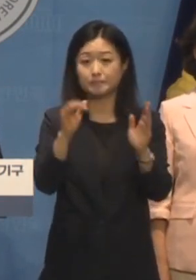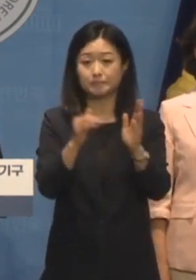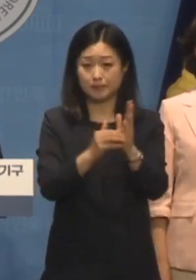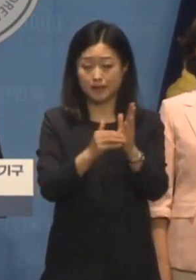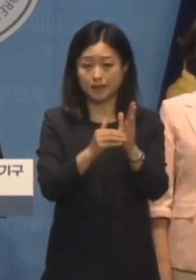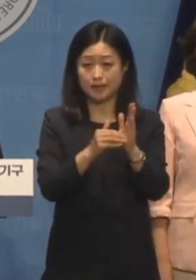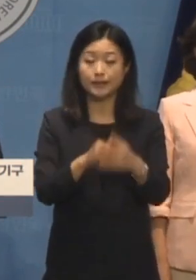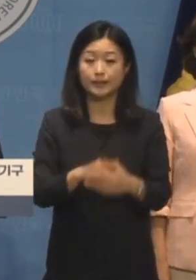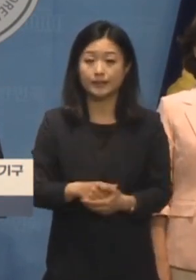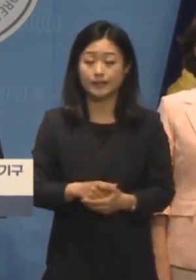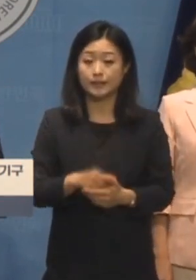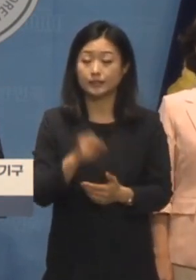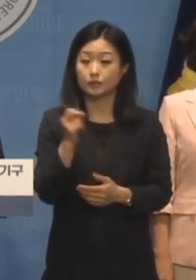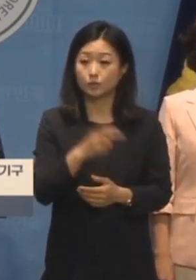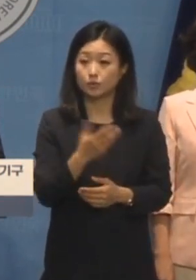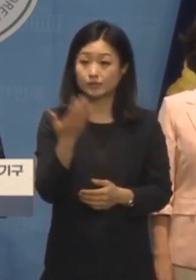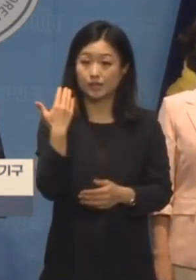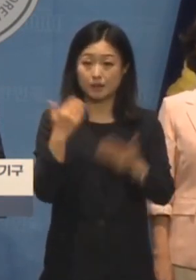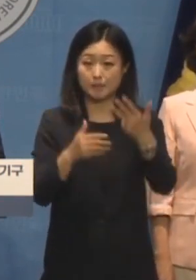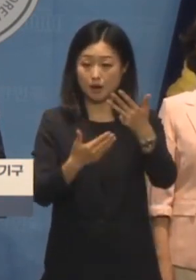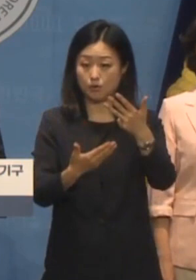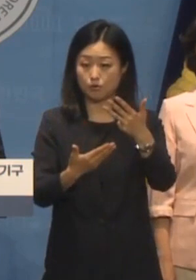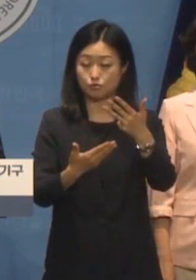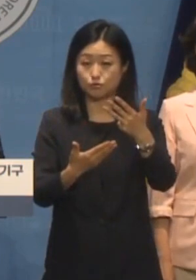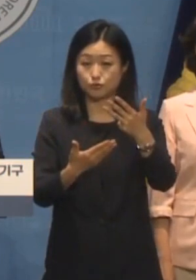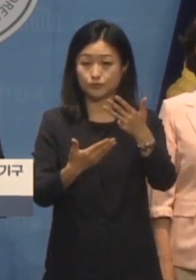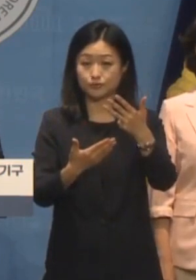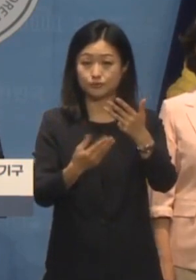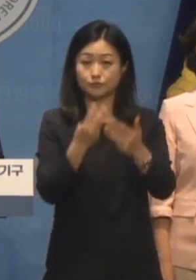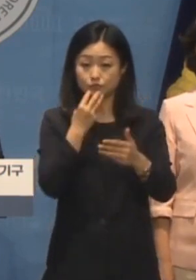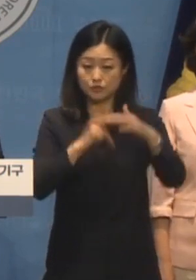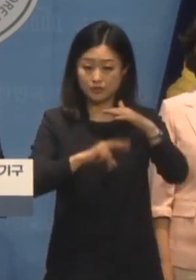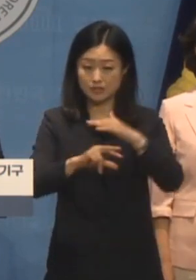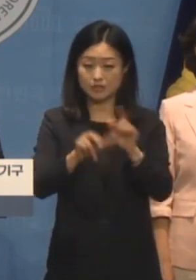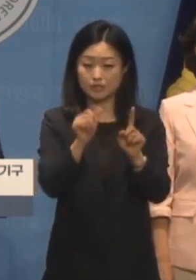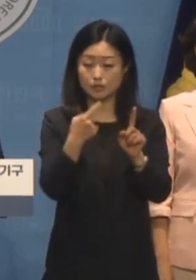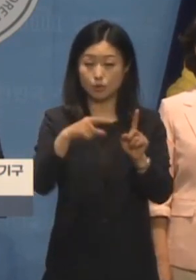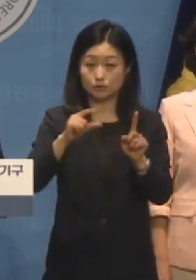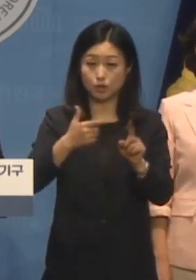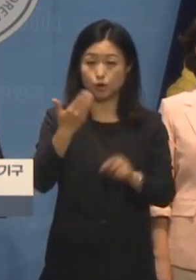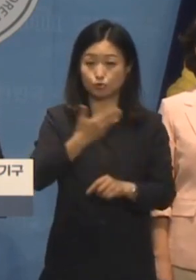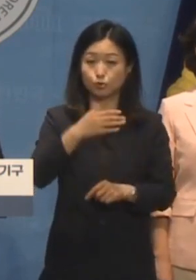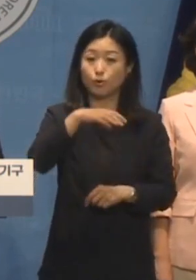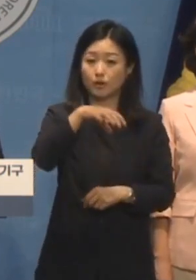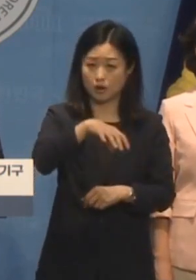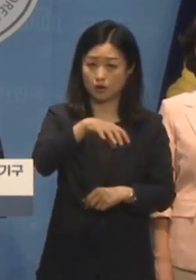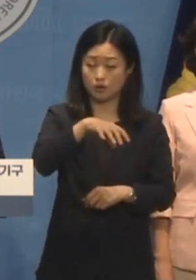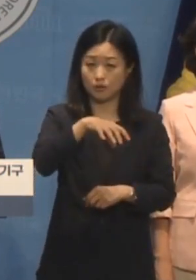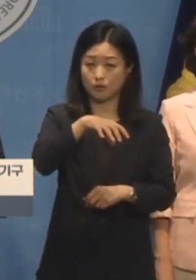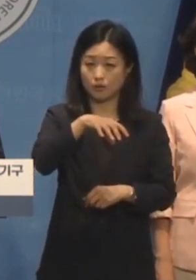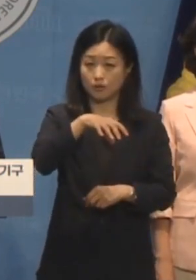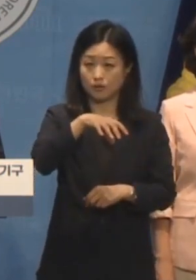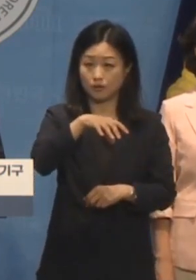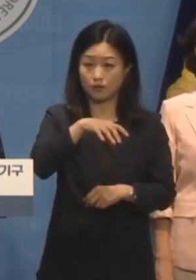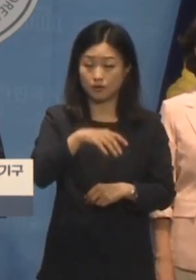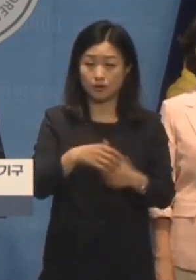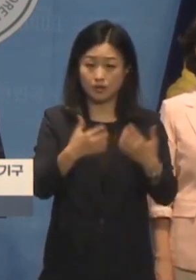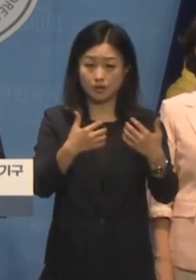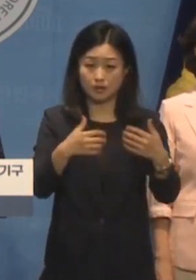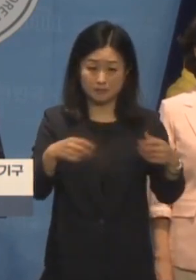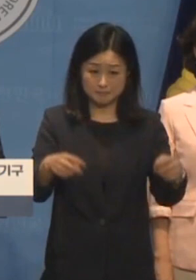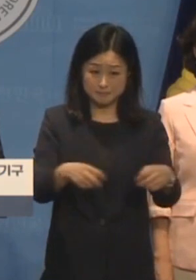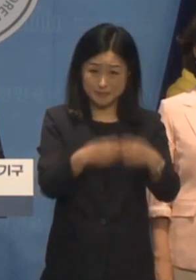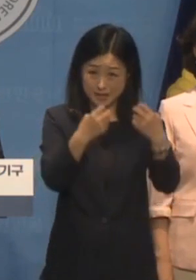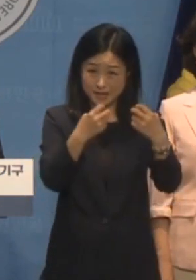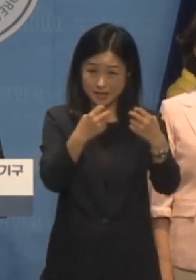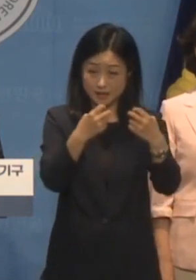수리되었습니다 심지어 지난 8월 9일 서울 지하철 1호선 구로역에서 장비 차량 충돌 사고로